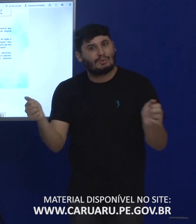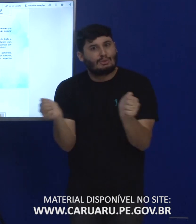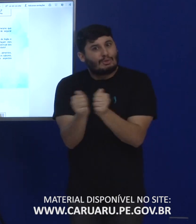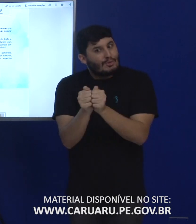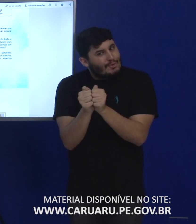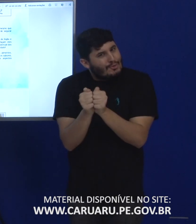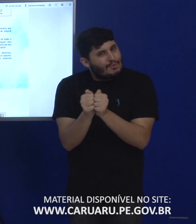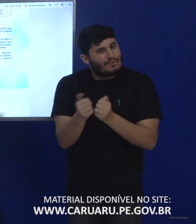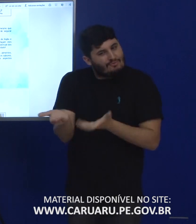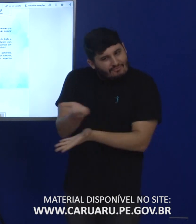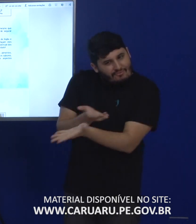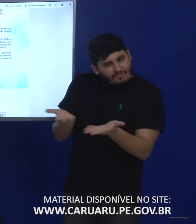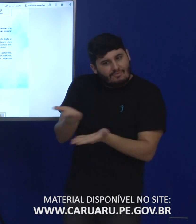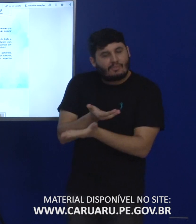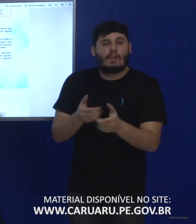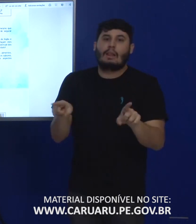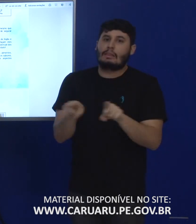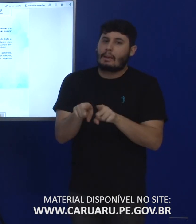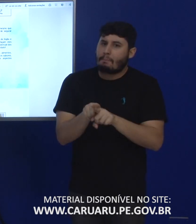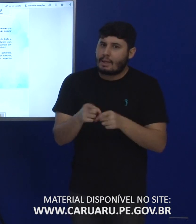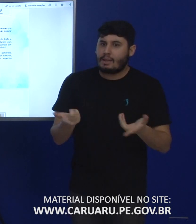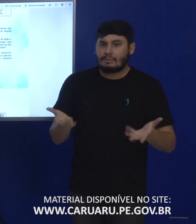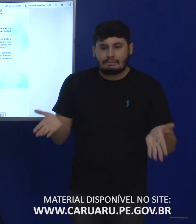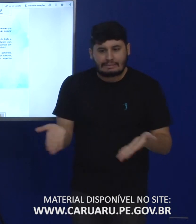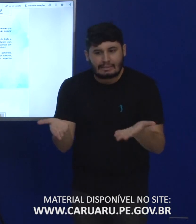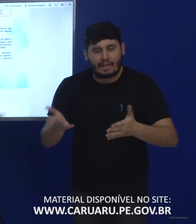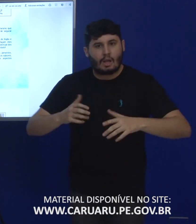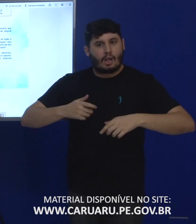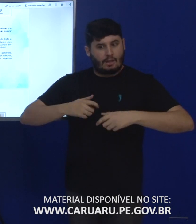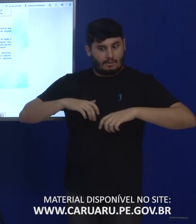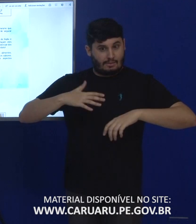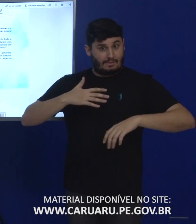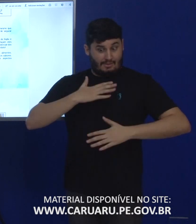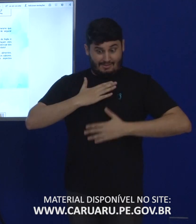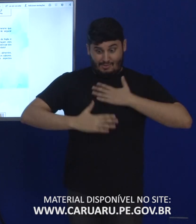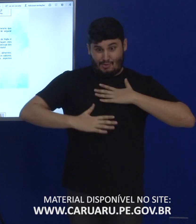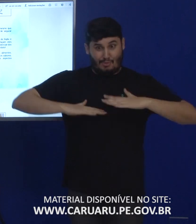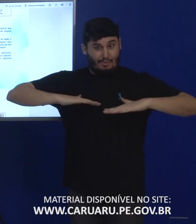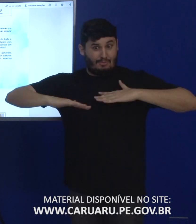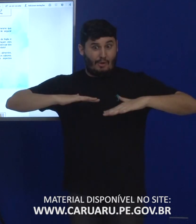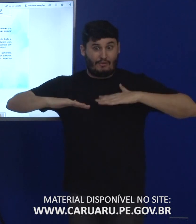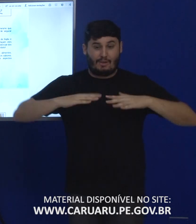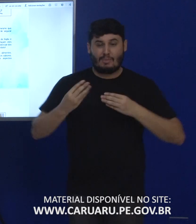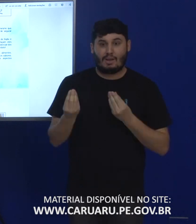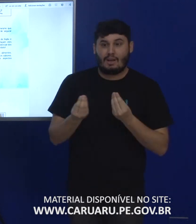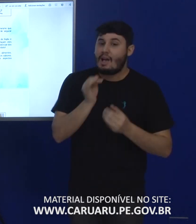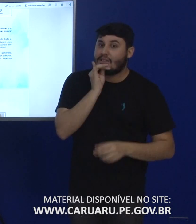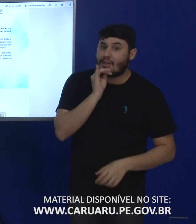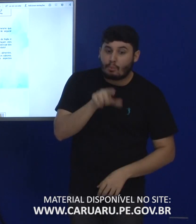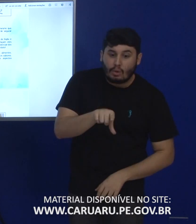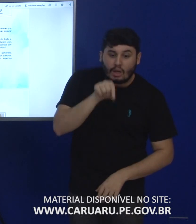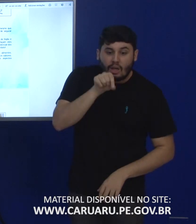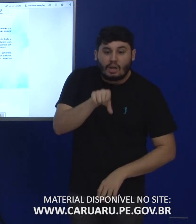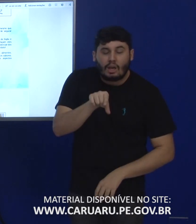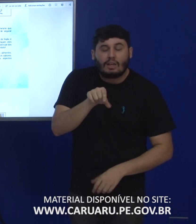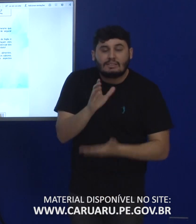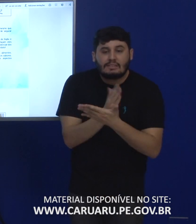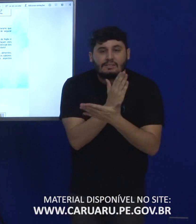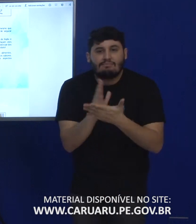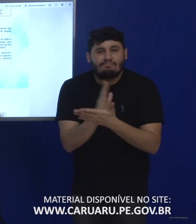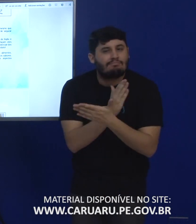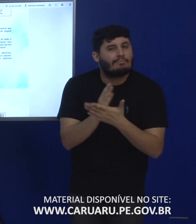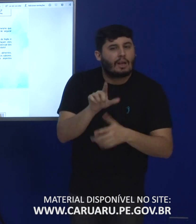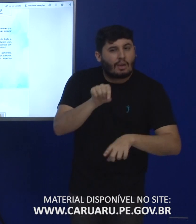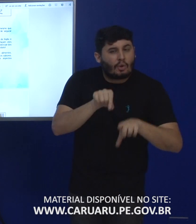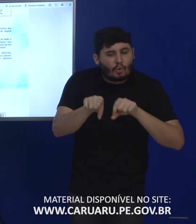né? Trabalhem coordenação motora com separação de grãos, as cores, as texturas, os